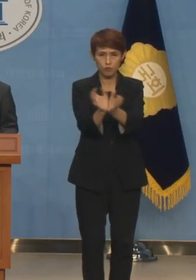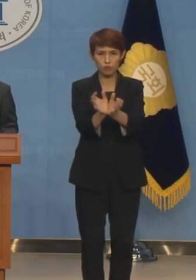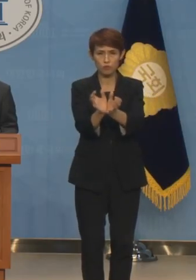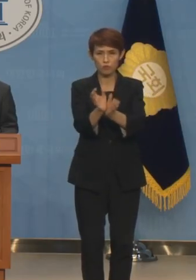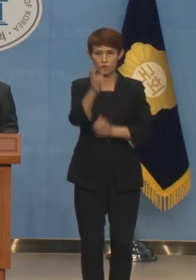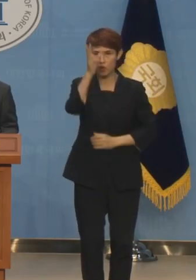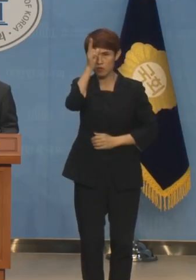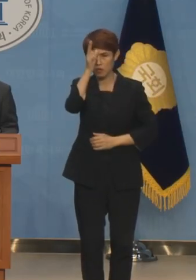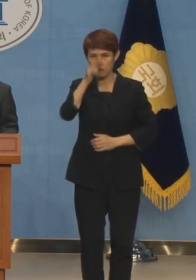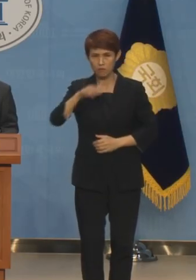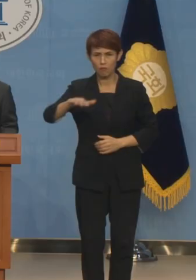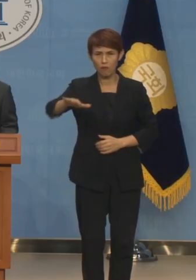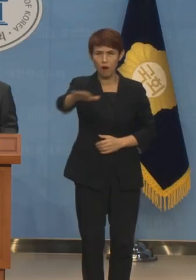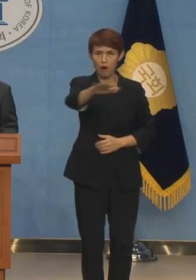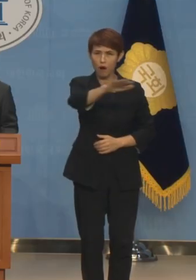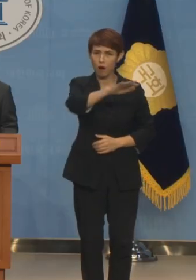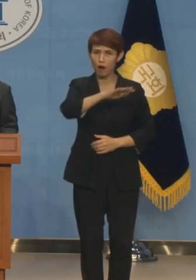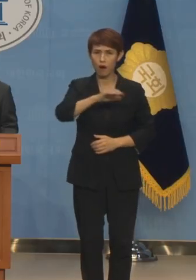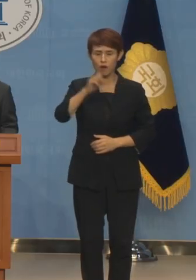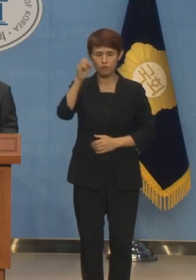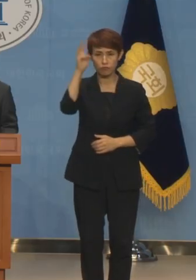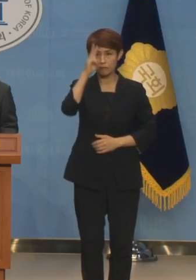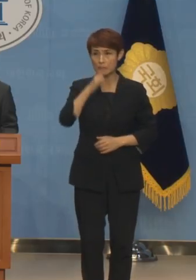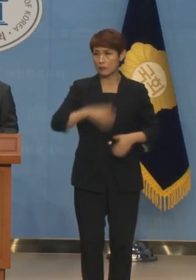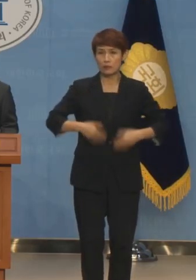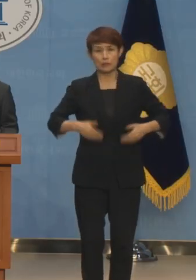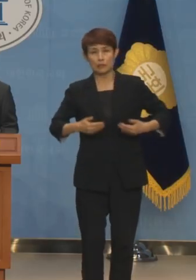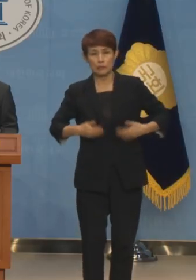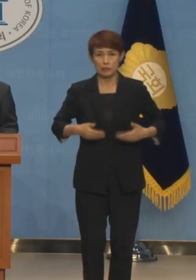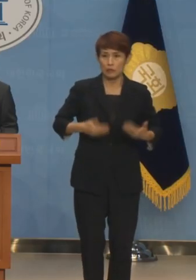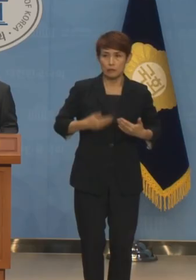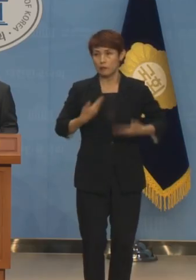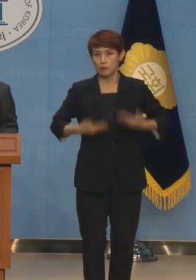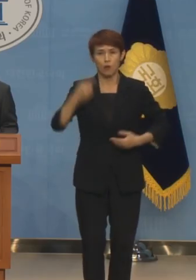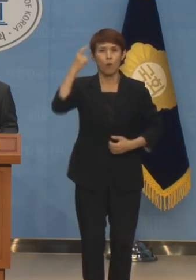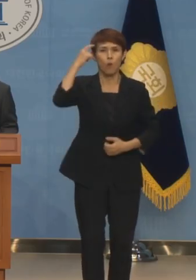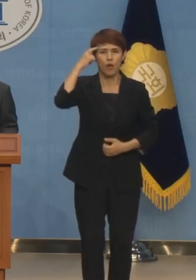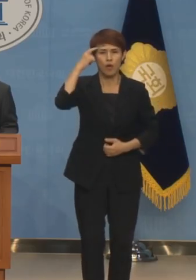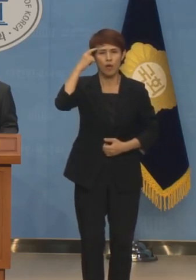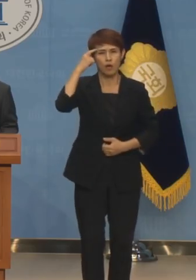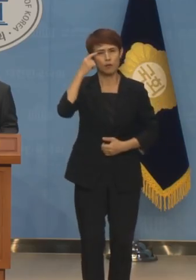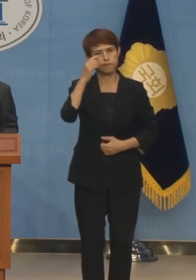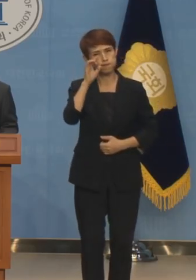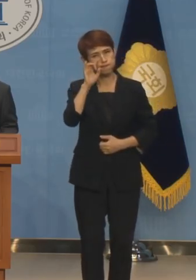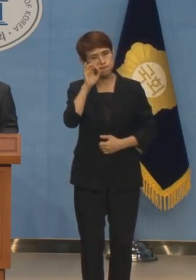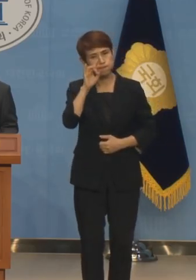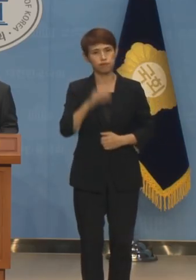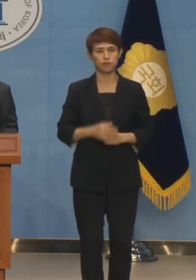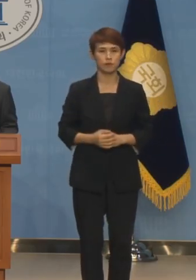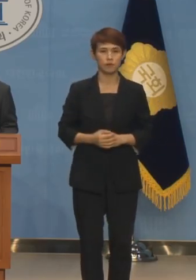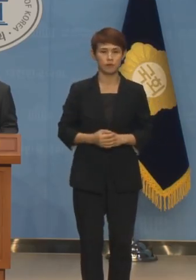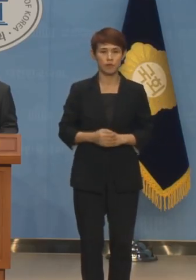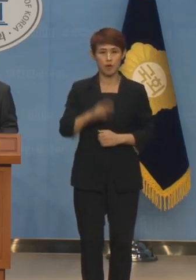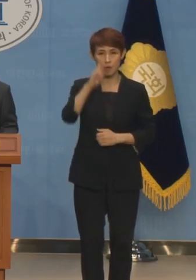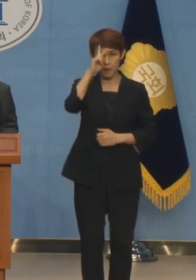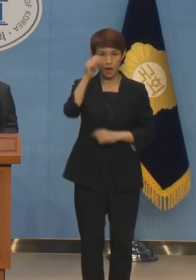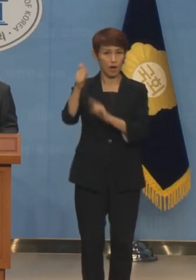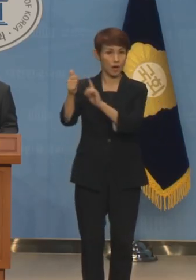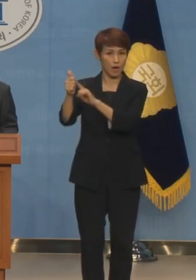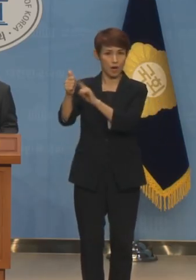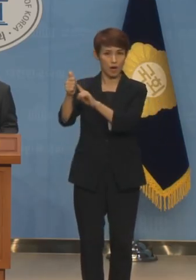경찰 모두 호떡집에 불난 것처럼 바빠졌는지, 결과적으로 박정훈